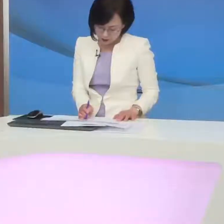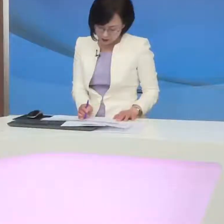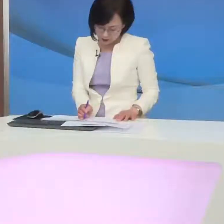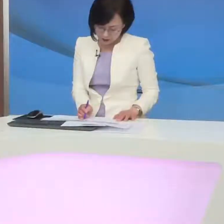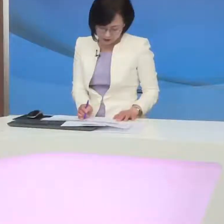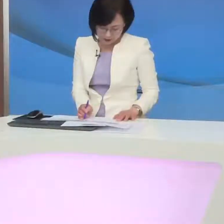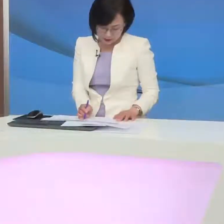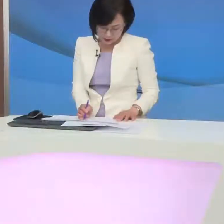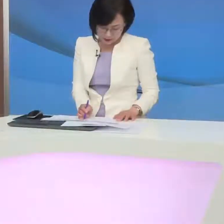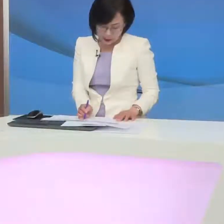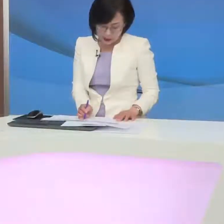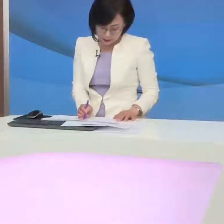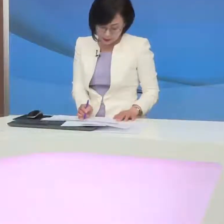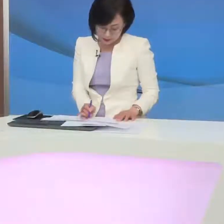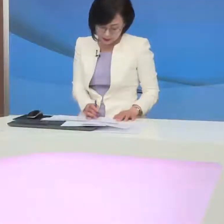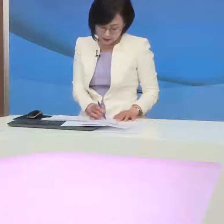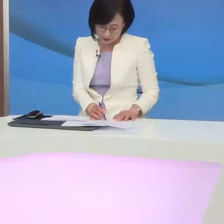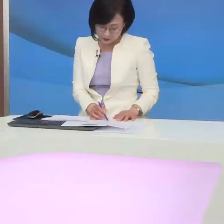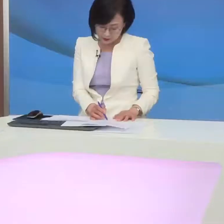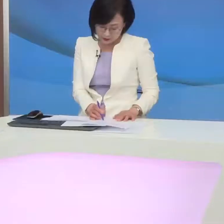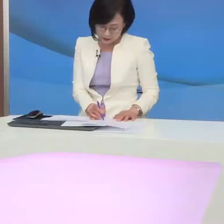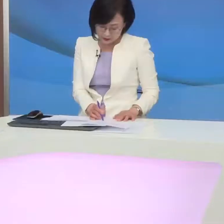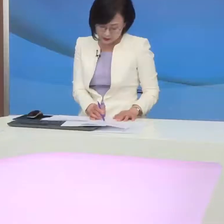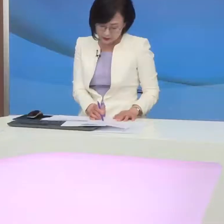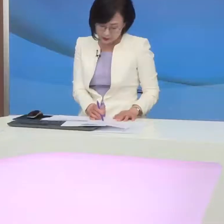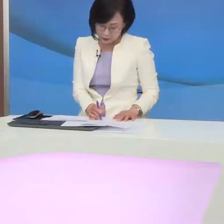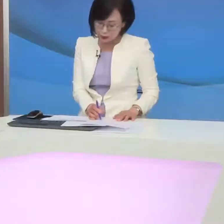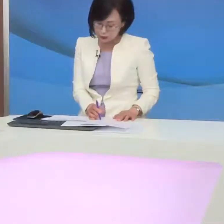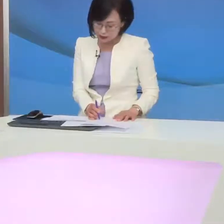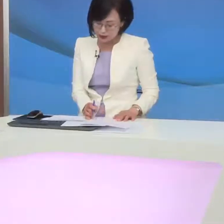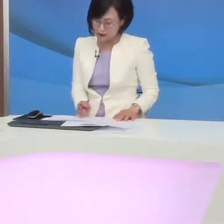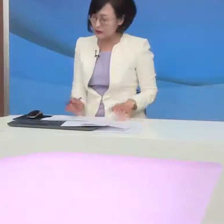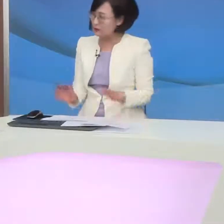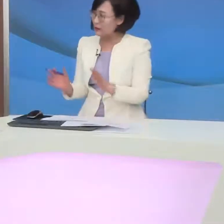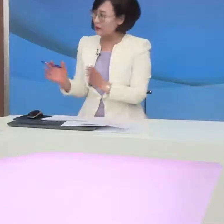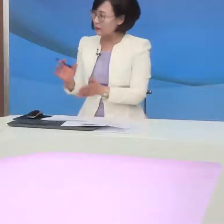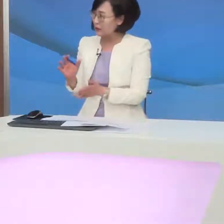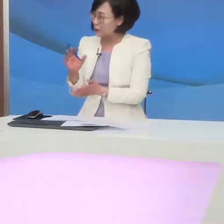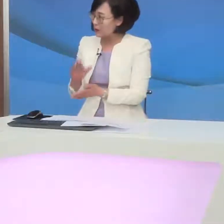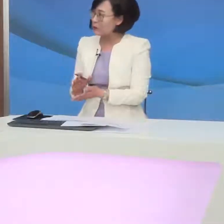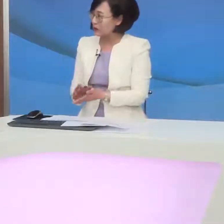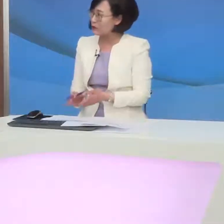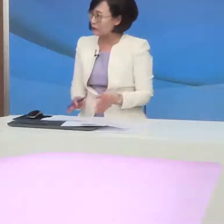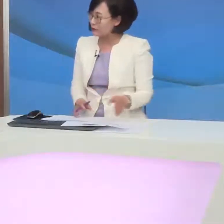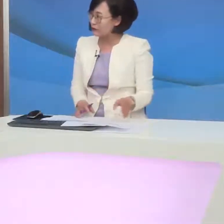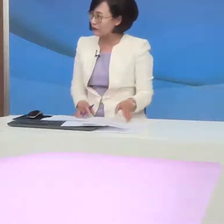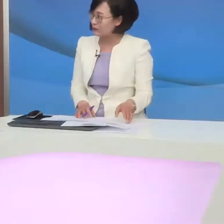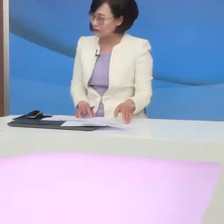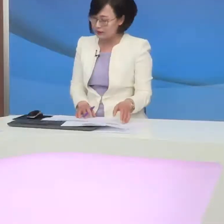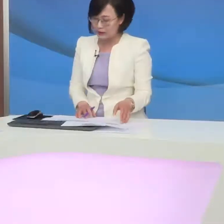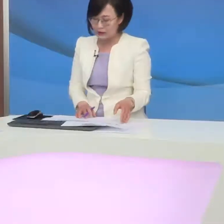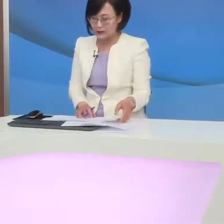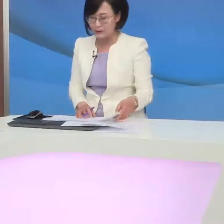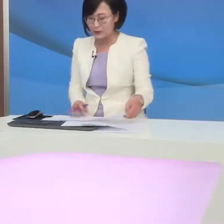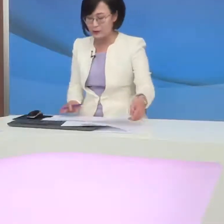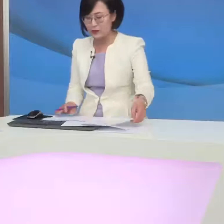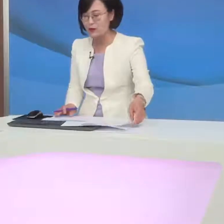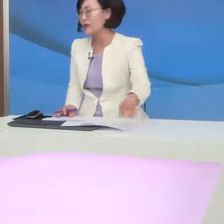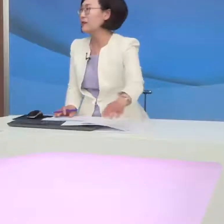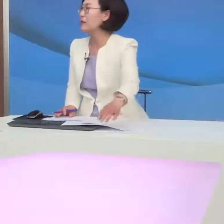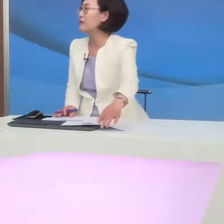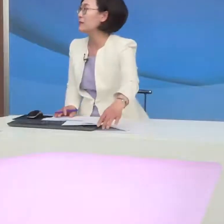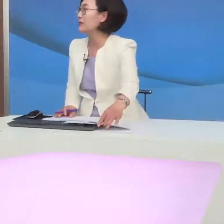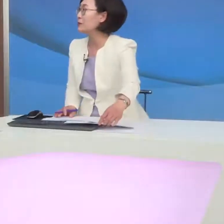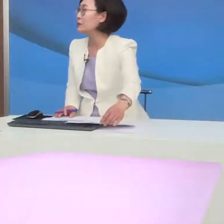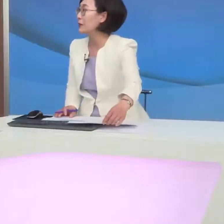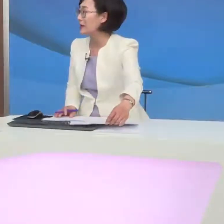온라인으로 신청한 그 20여만 건에 대해서는 예. 다음 달 중순까지 지급이 그러니까 완료가 되는 거군요. 예예. 예. 예, 알겠습니다. 오늘